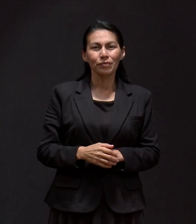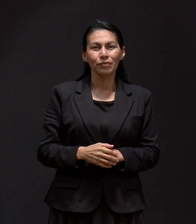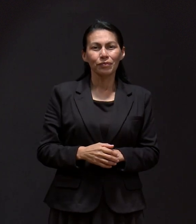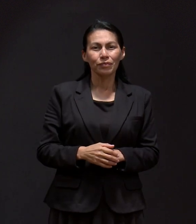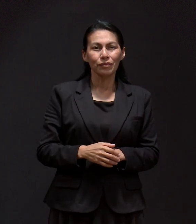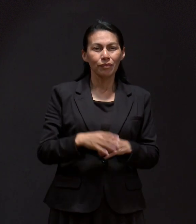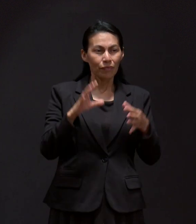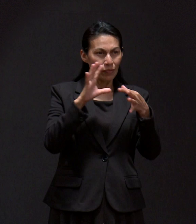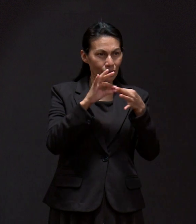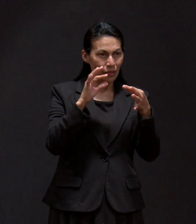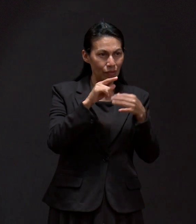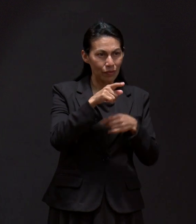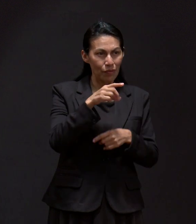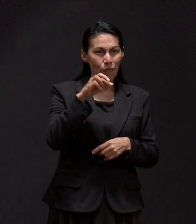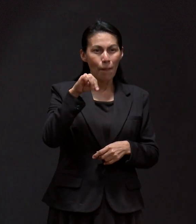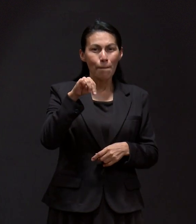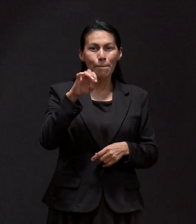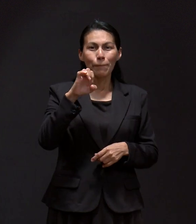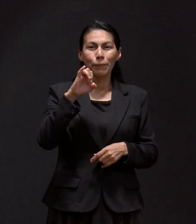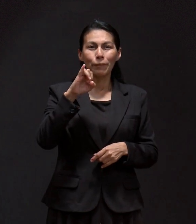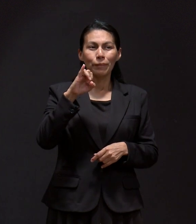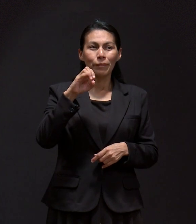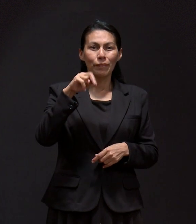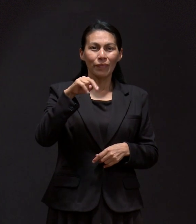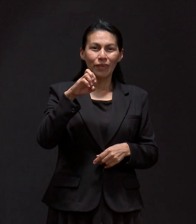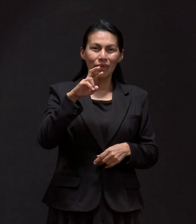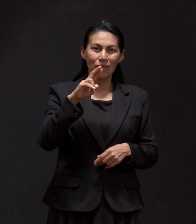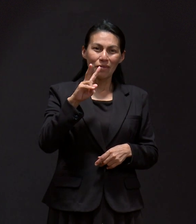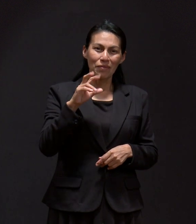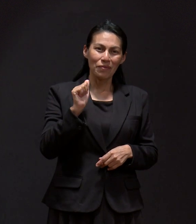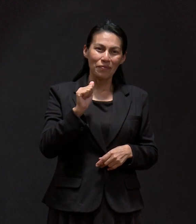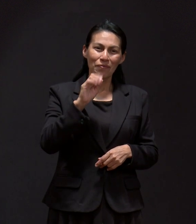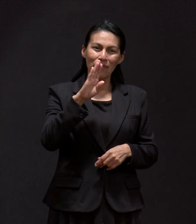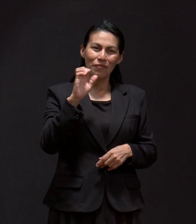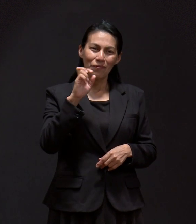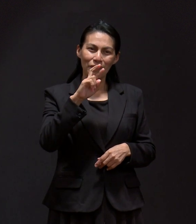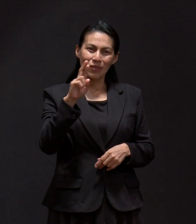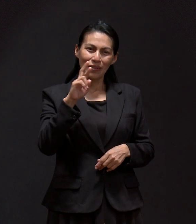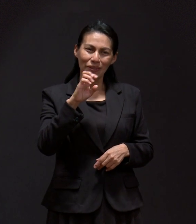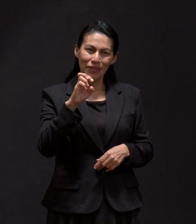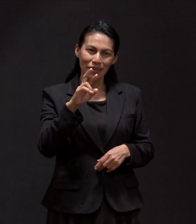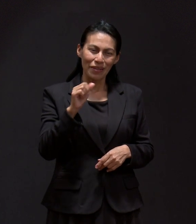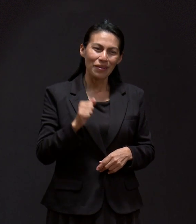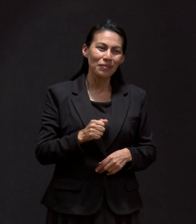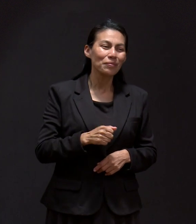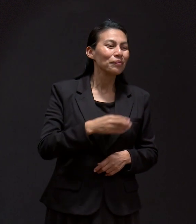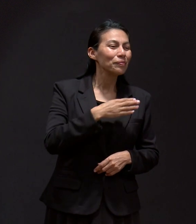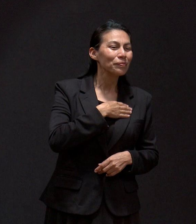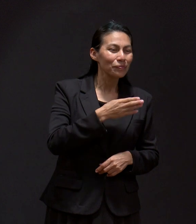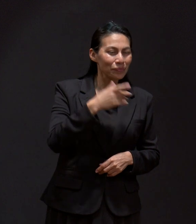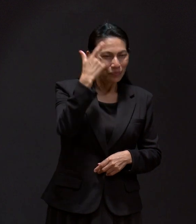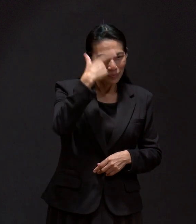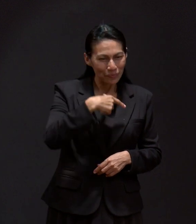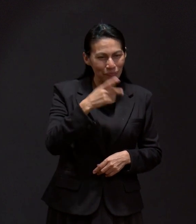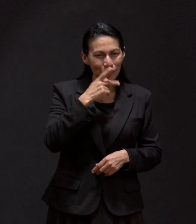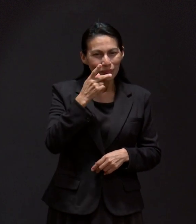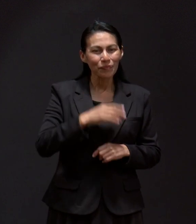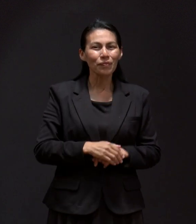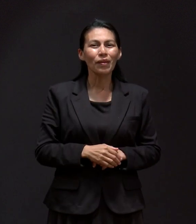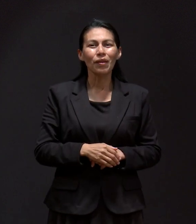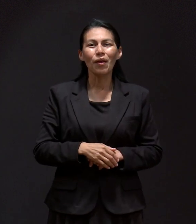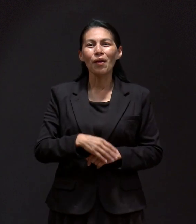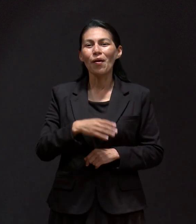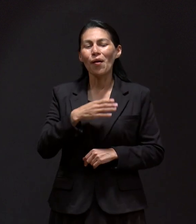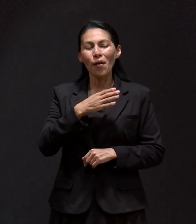vamos a hablar de esto con herba barrera buenas noches para estar buenas noches minerva gracias por